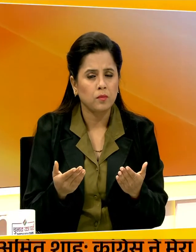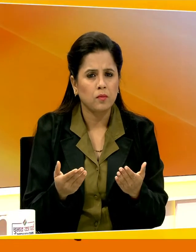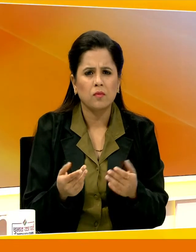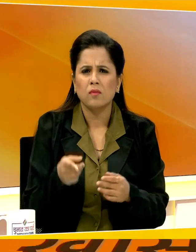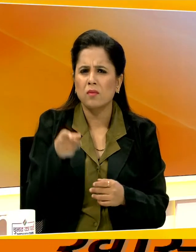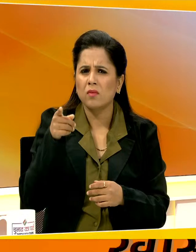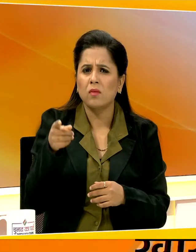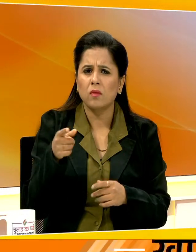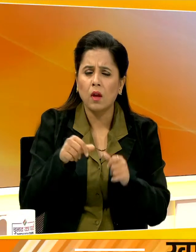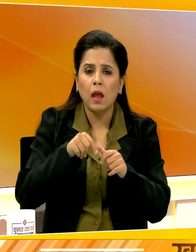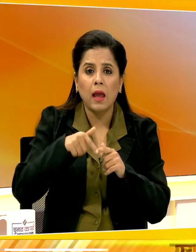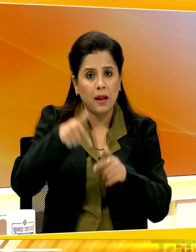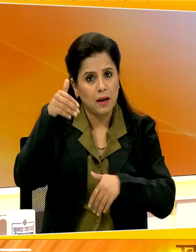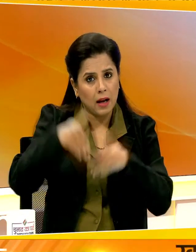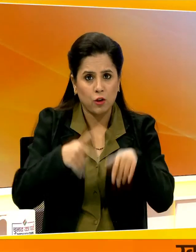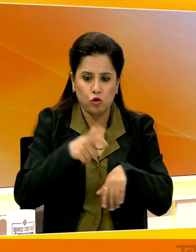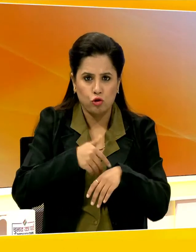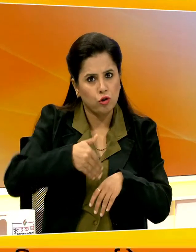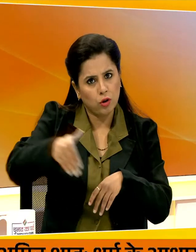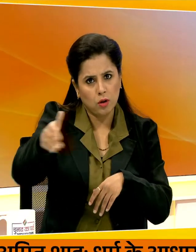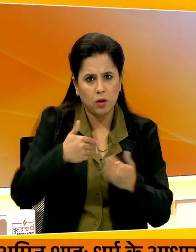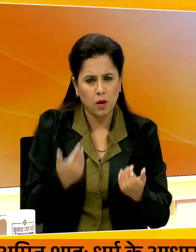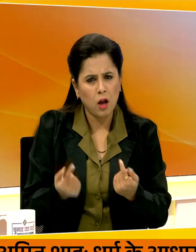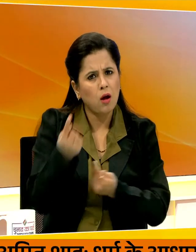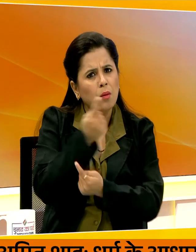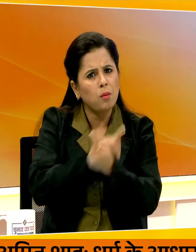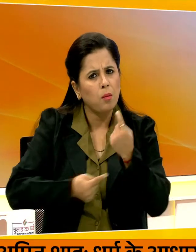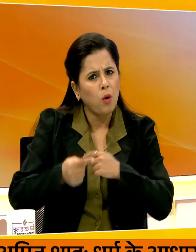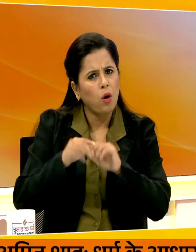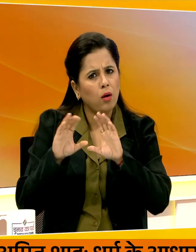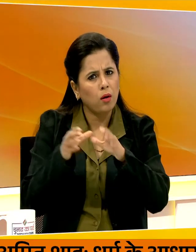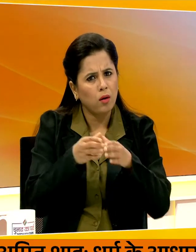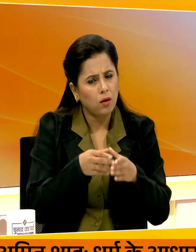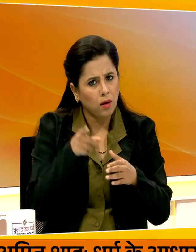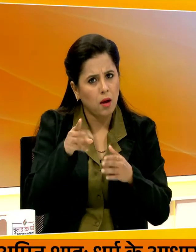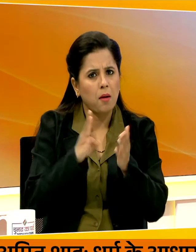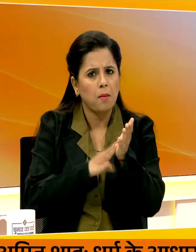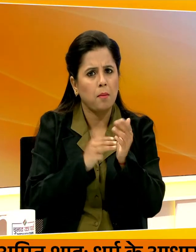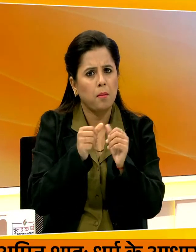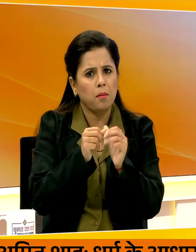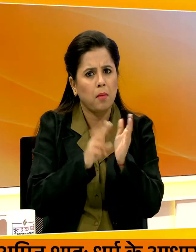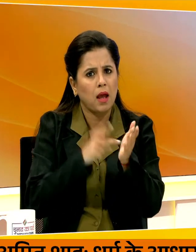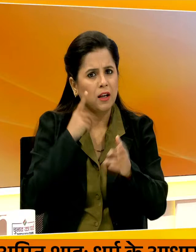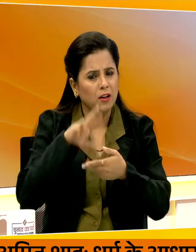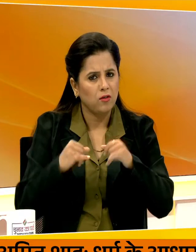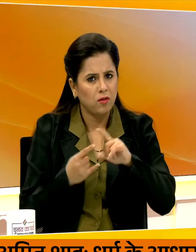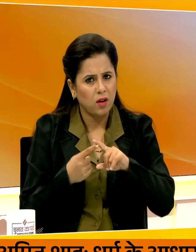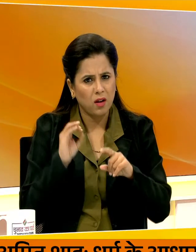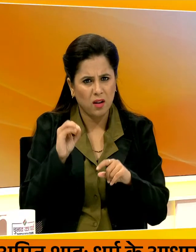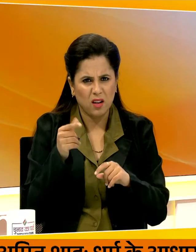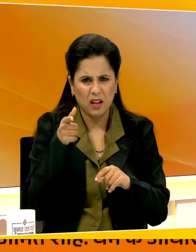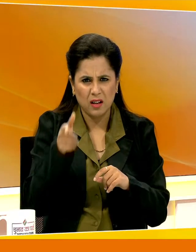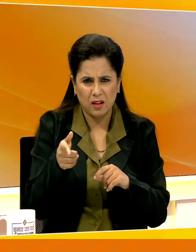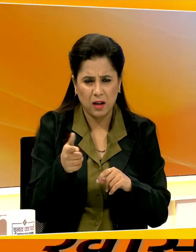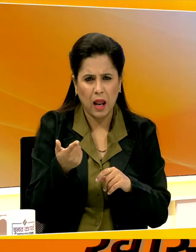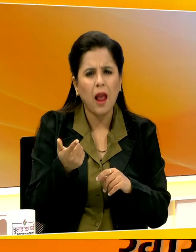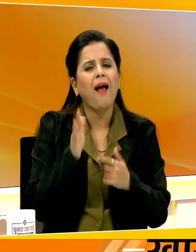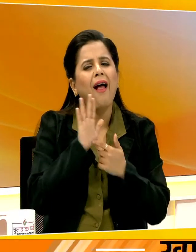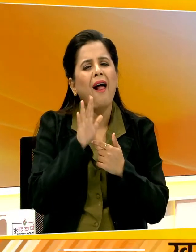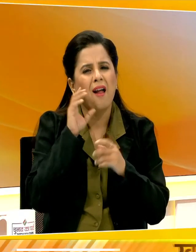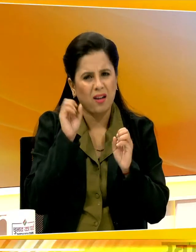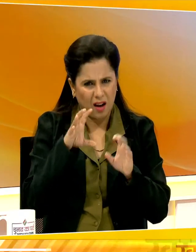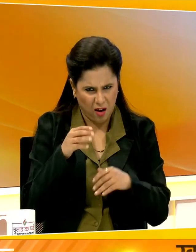क्या चुनाव के अंदर पॉलिटिकल पार्टियों के मैनिफेस्टो ये कोई शोपीस के लिए होते हैं